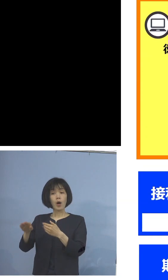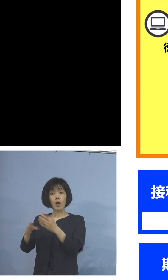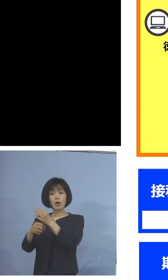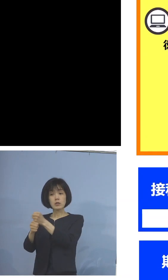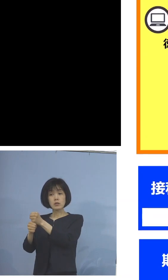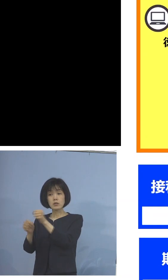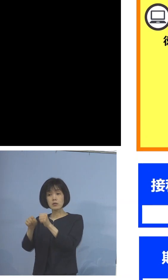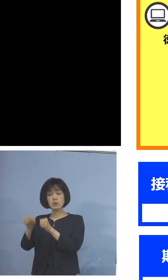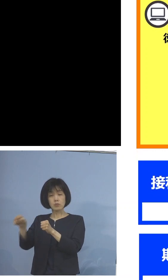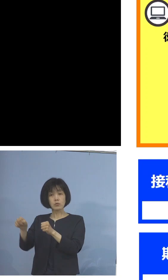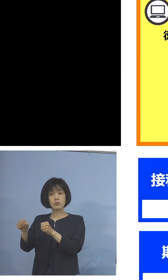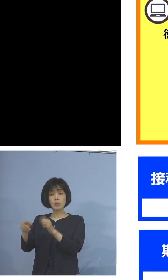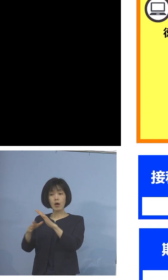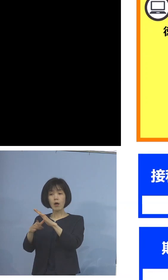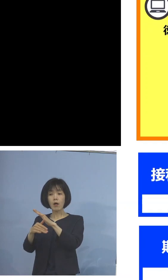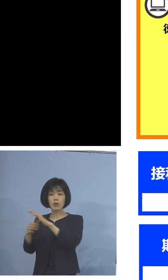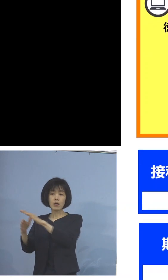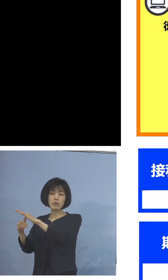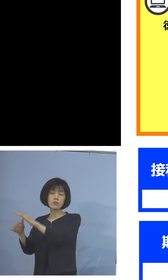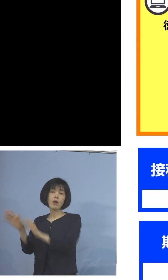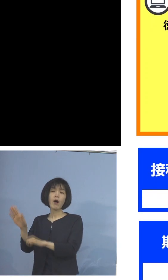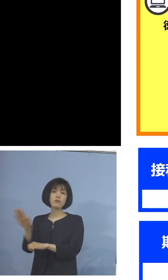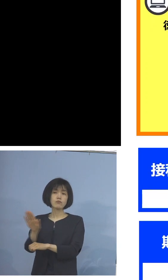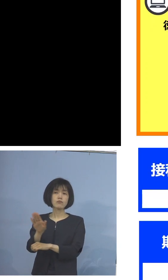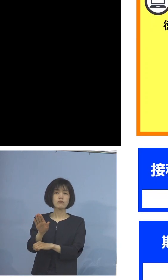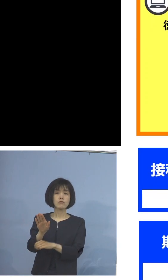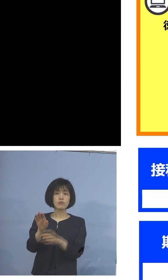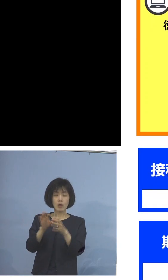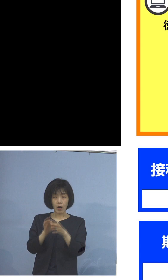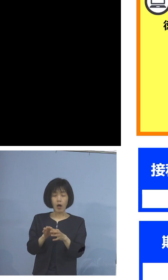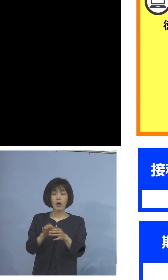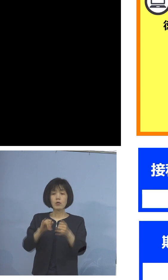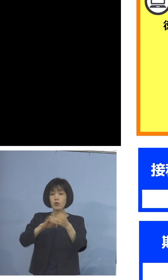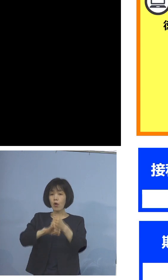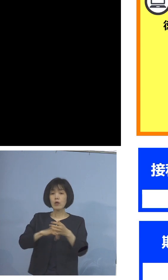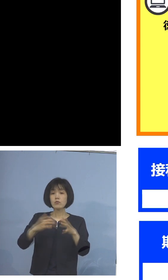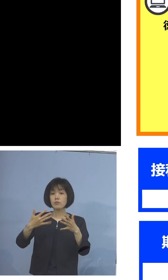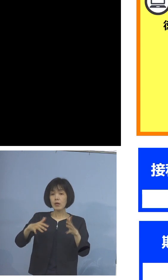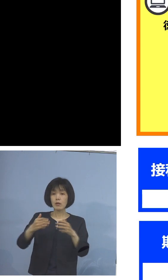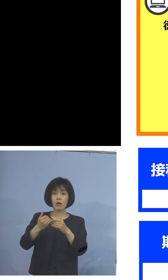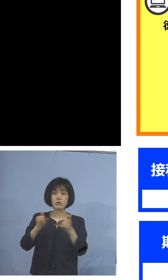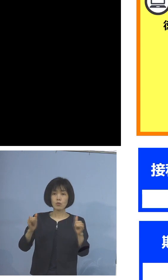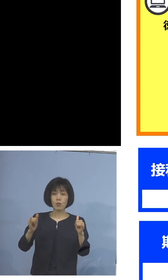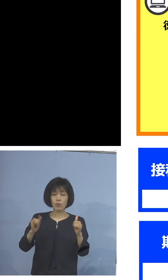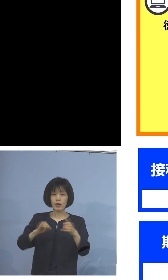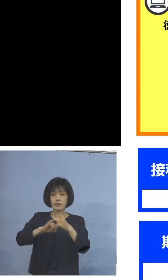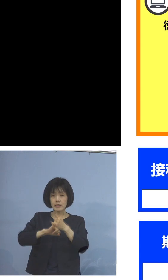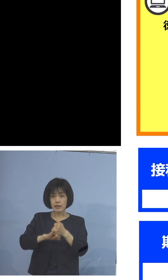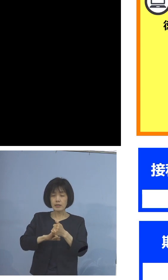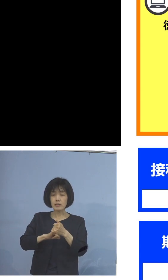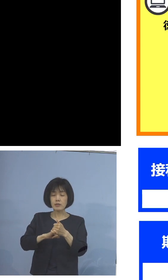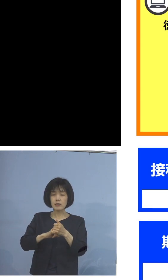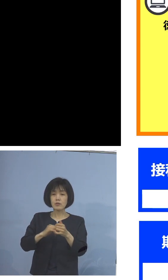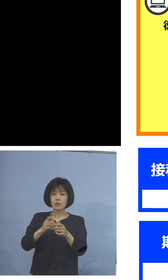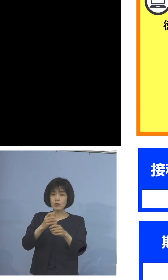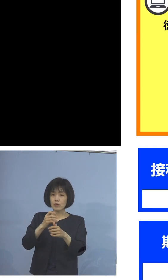では余裕があると聞いておりますので、予約をまだされていない方はぜひご検討ください。